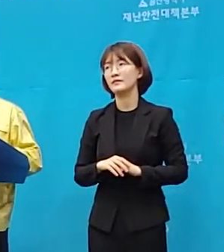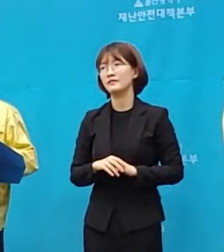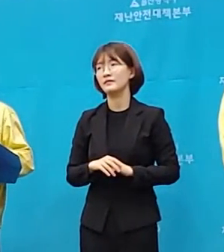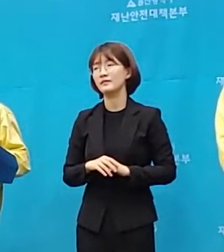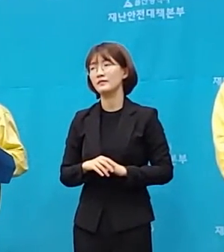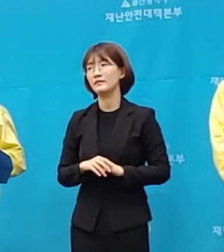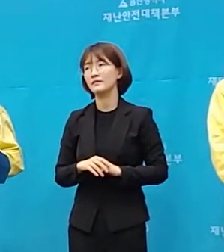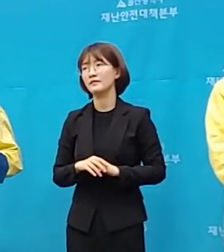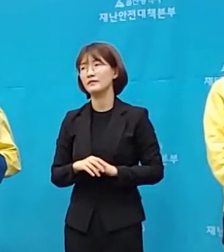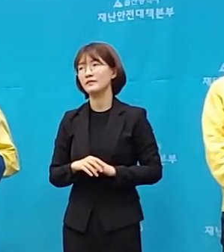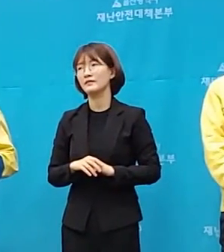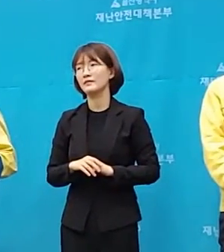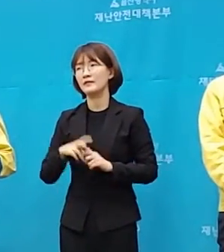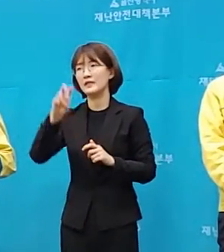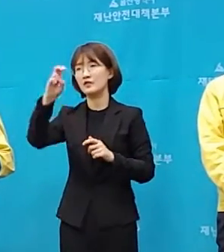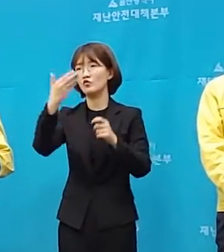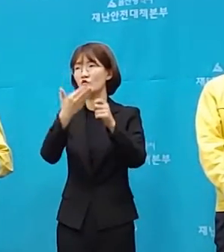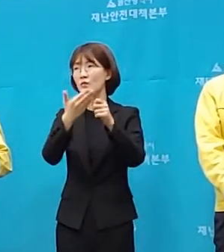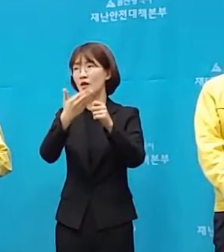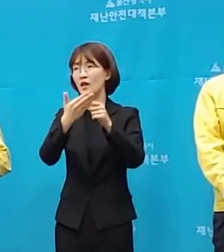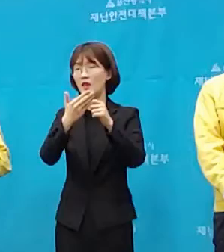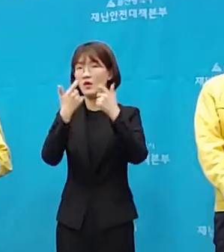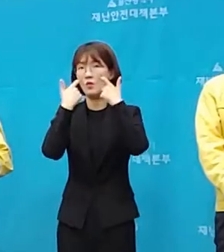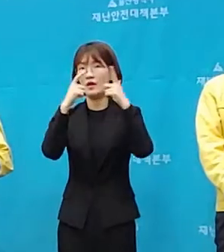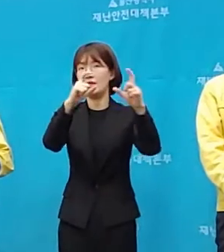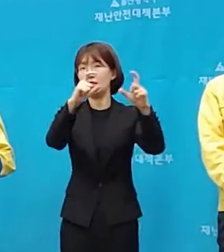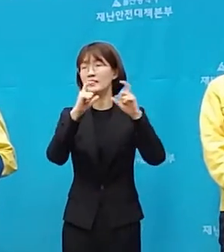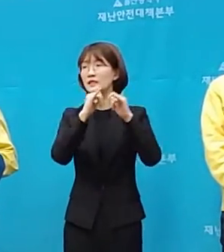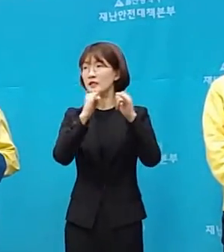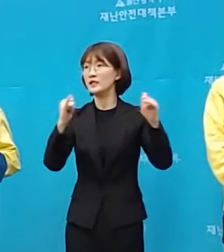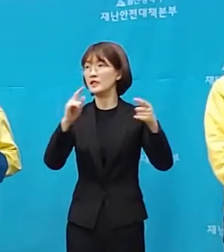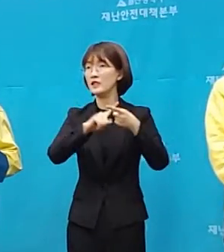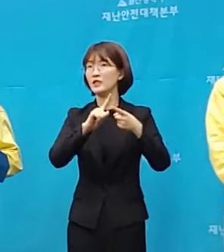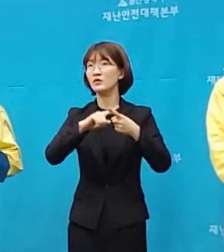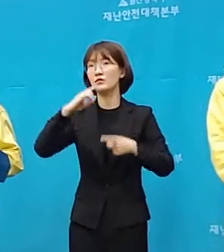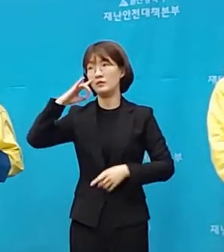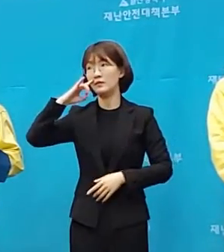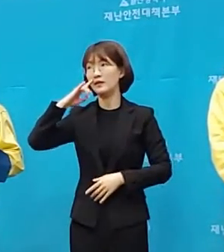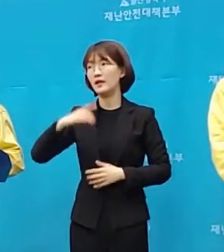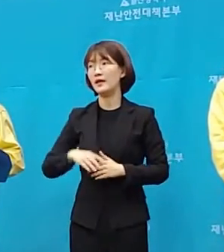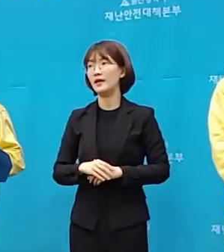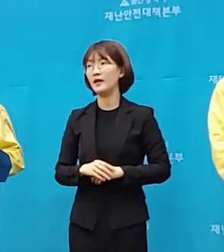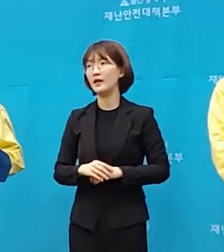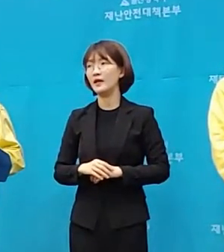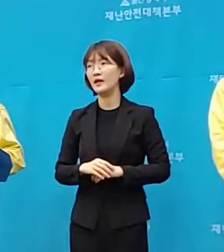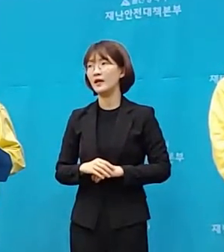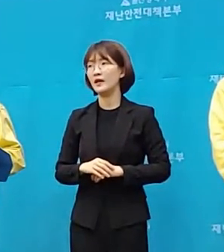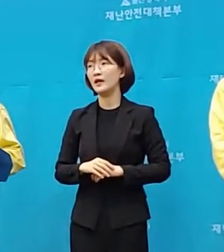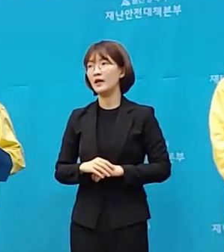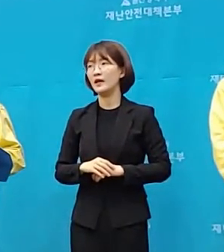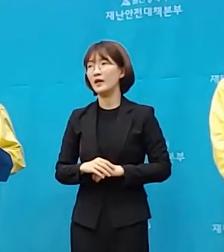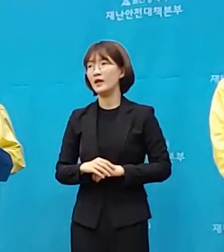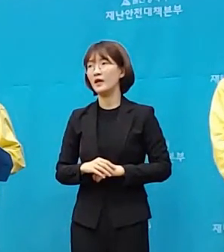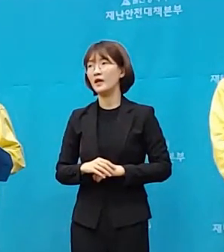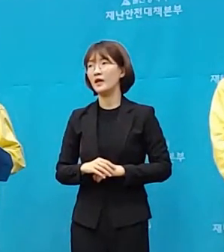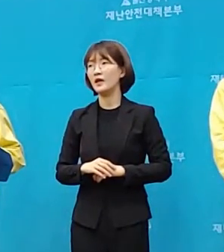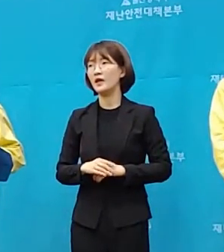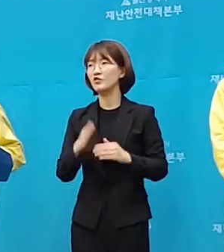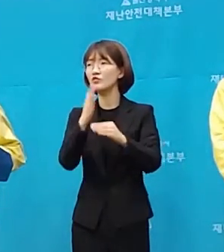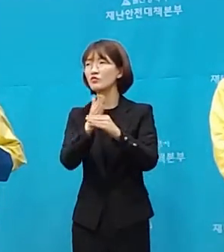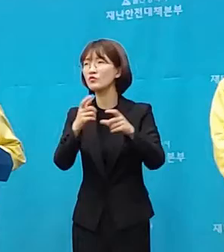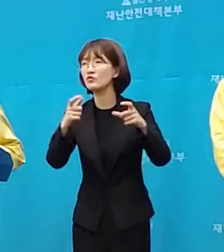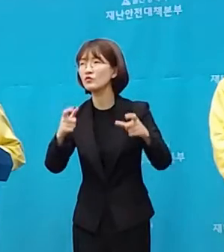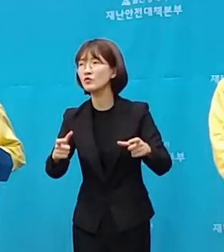김은일 의장입니다. 그 29번 그 확진자 여쭤보려고 하는데요. 이 분이 지금 중국 소별